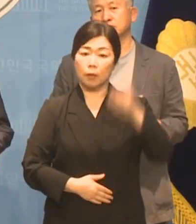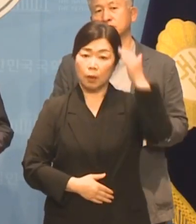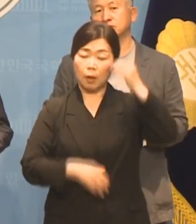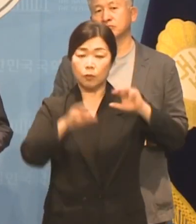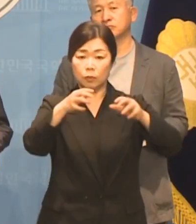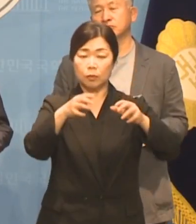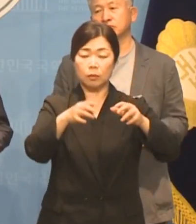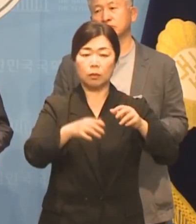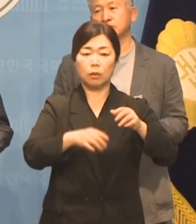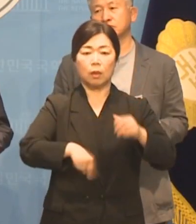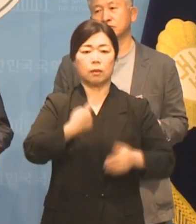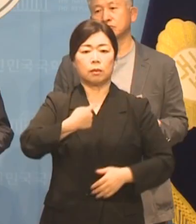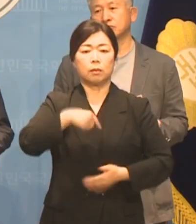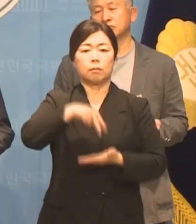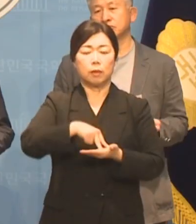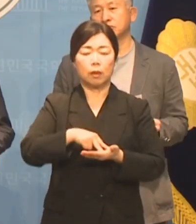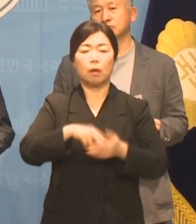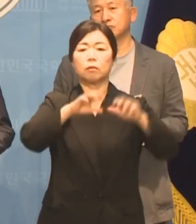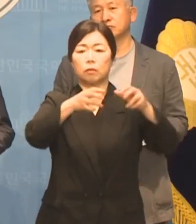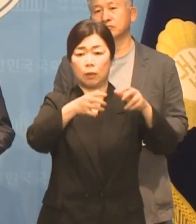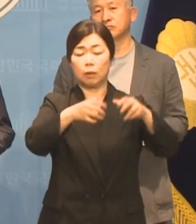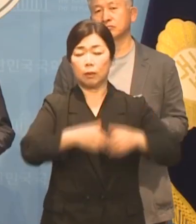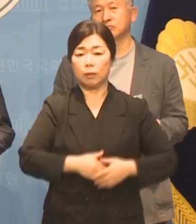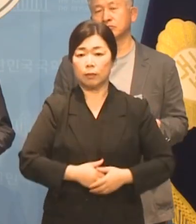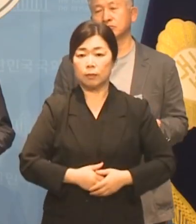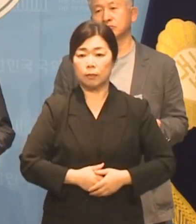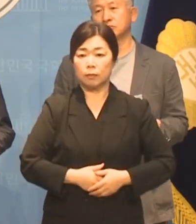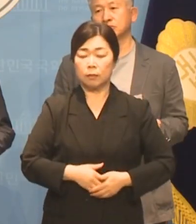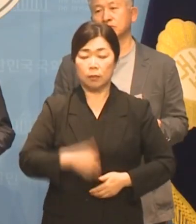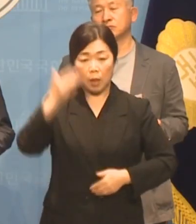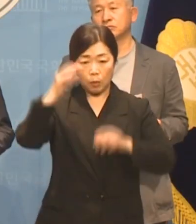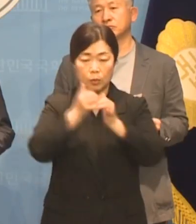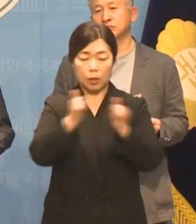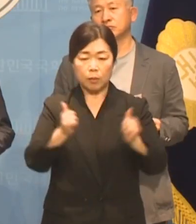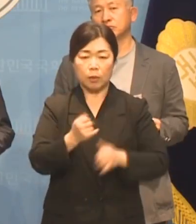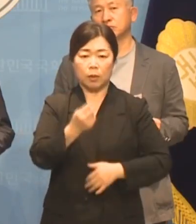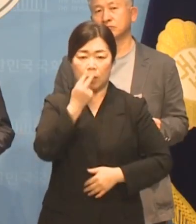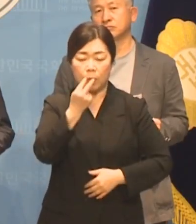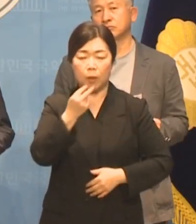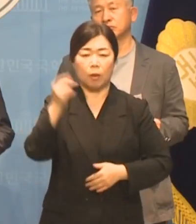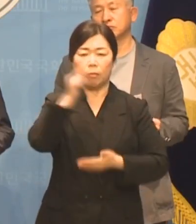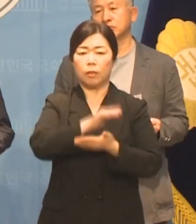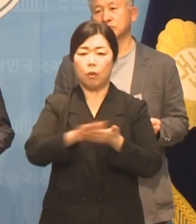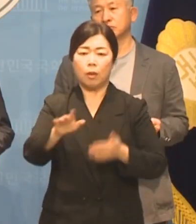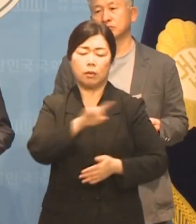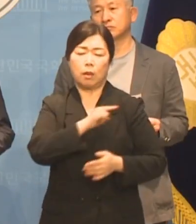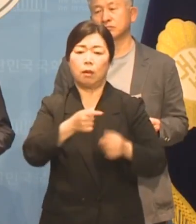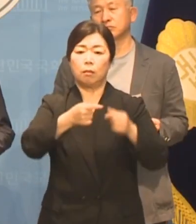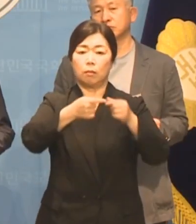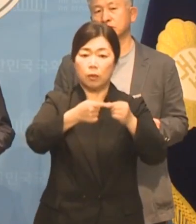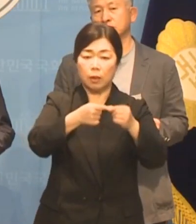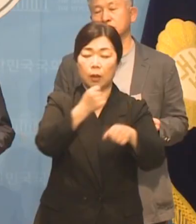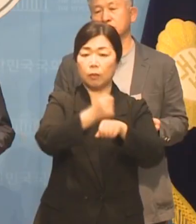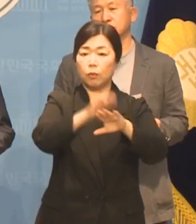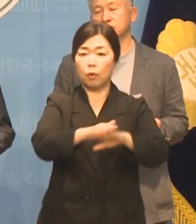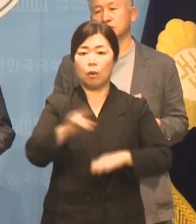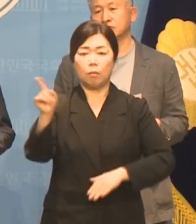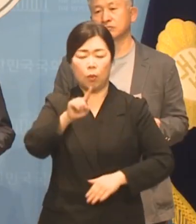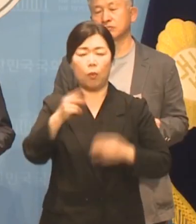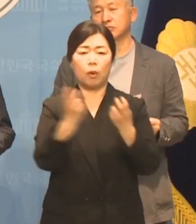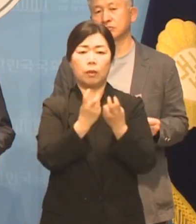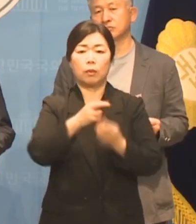대한민국은 자주국가로서 자국민의 생명과 평화를 최우선으로 해야 하며 어떠한